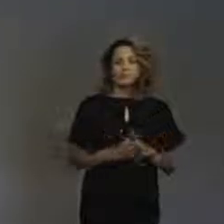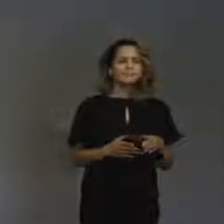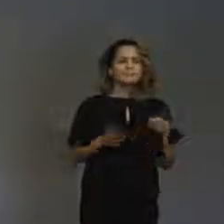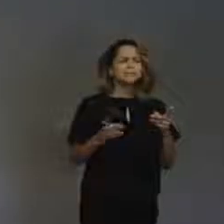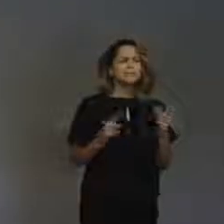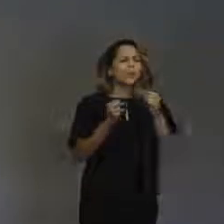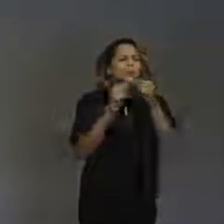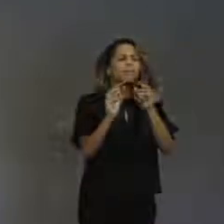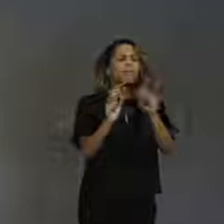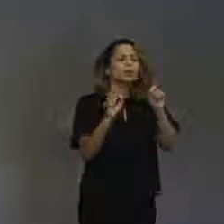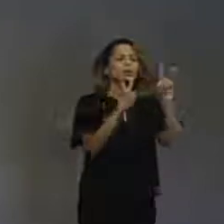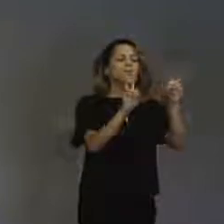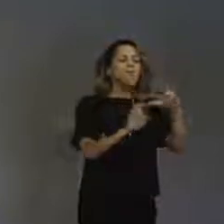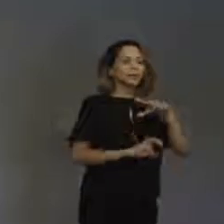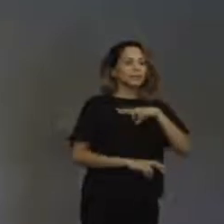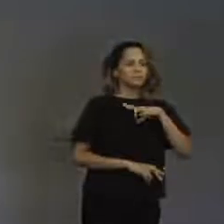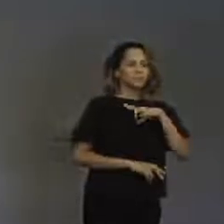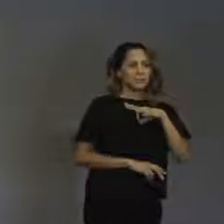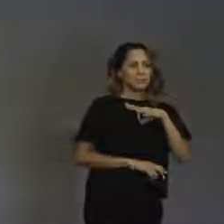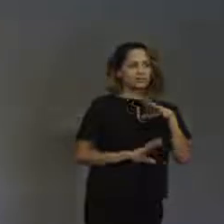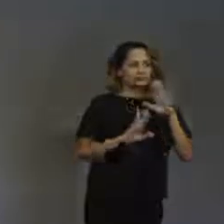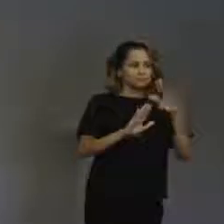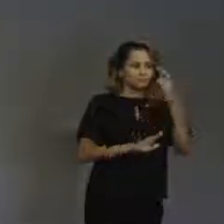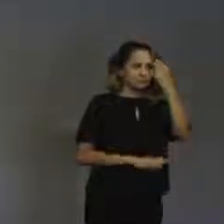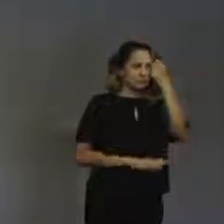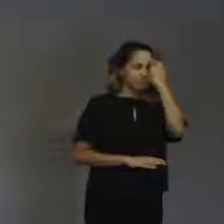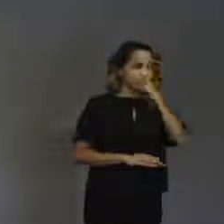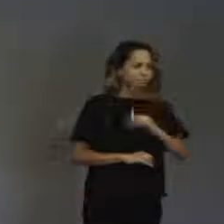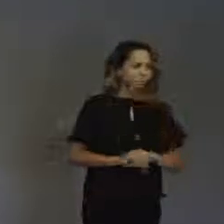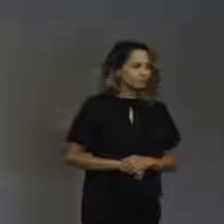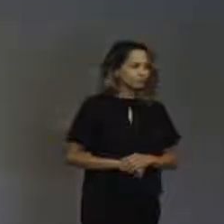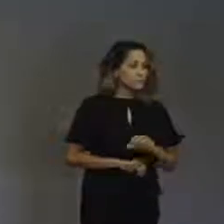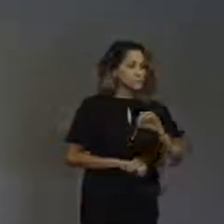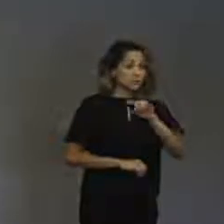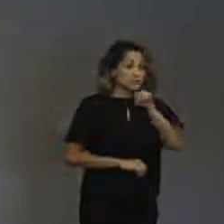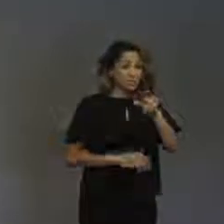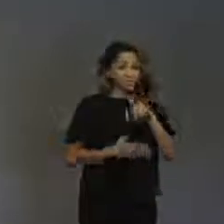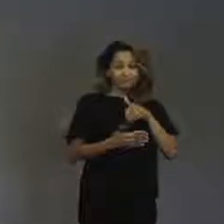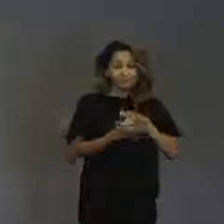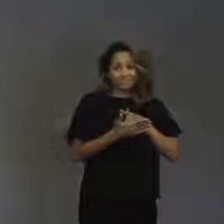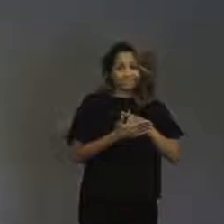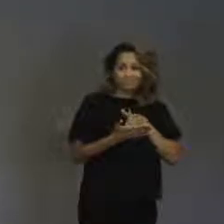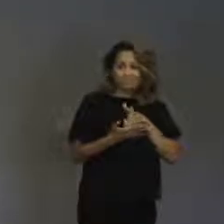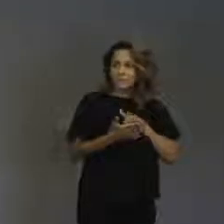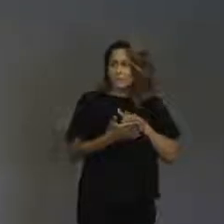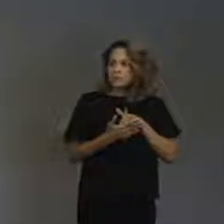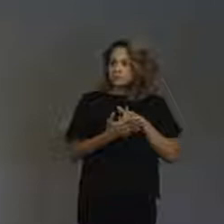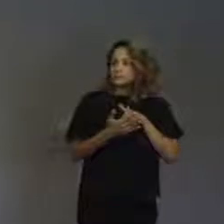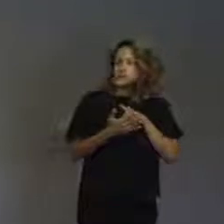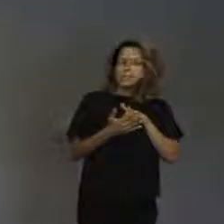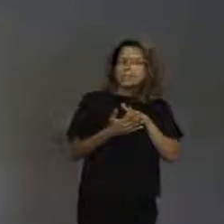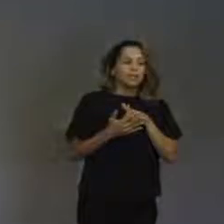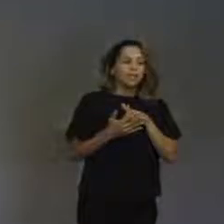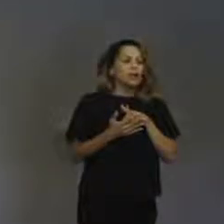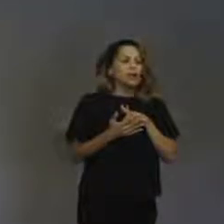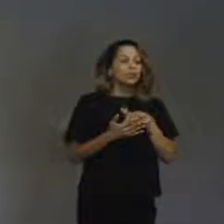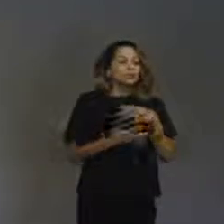cidades? Quanto mais você está limitado no seu modo de